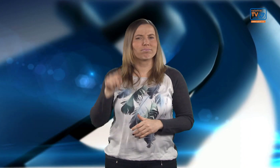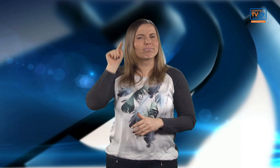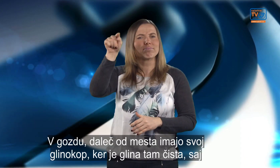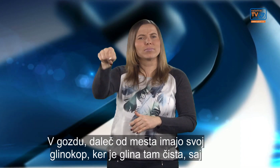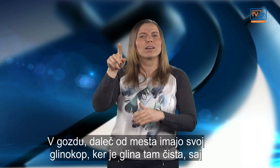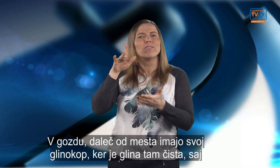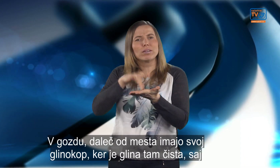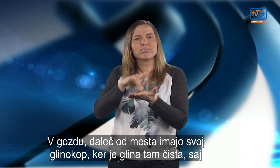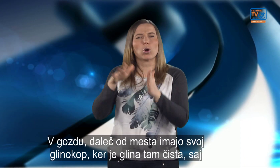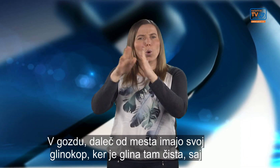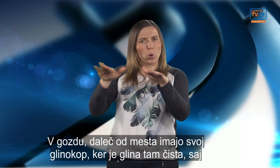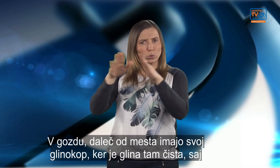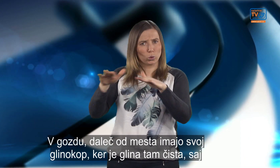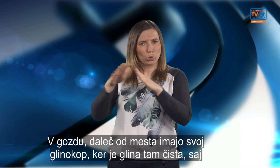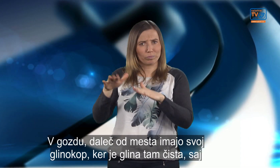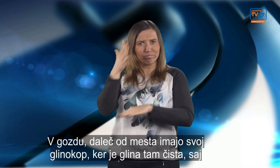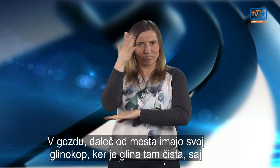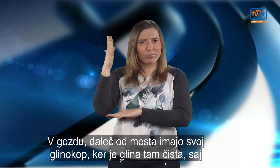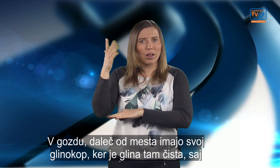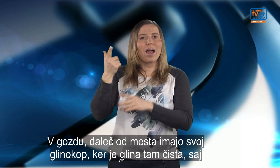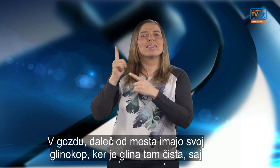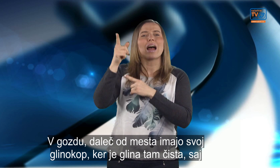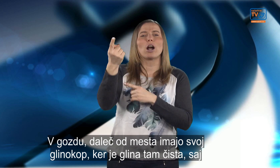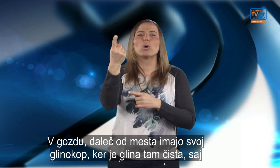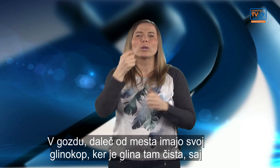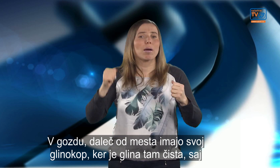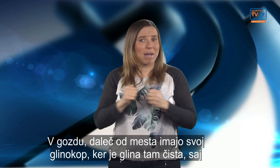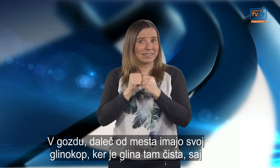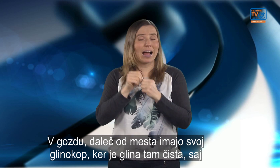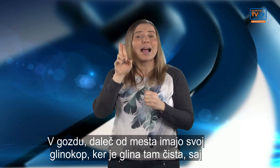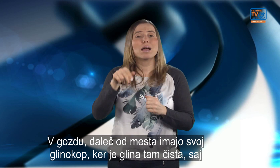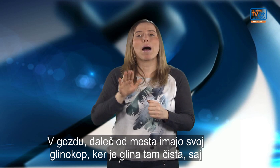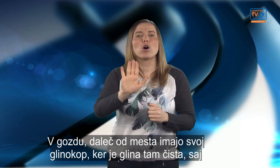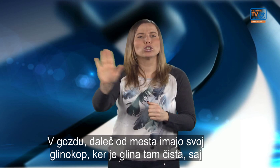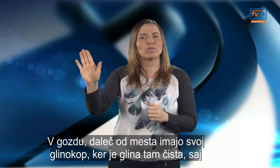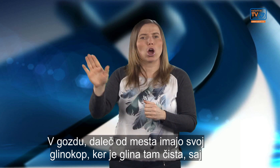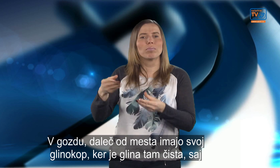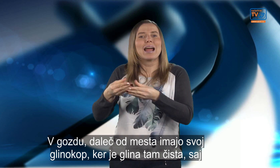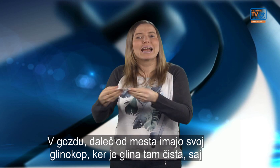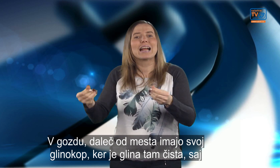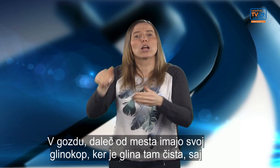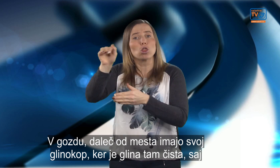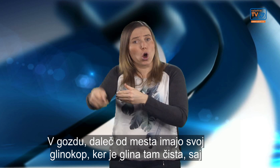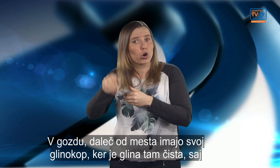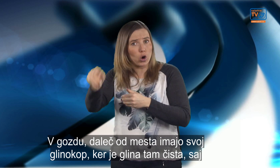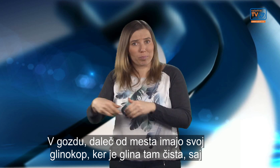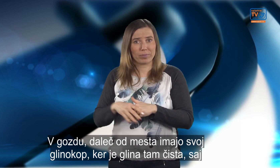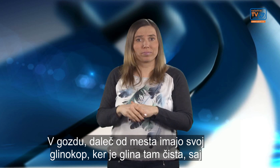V gozdu, daleč od mesta, imajo svoj glinokop, ker je glina tam čista, saj pri vsakem izkopu